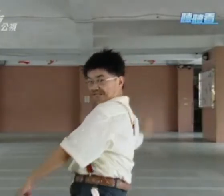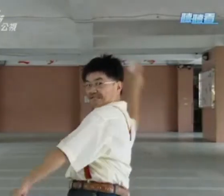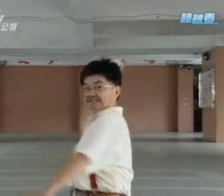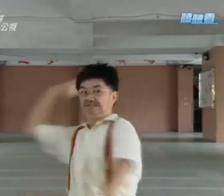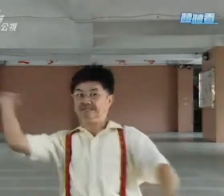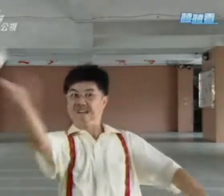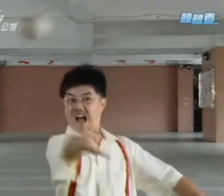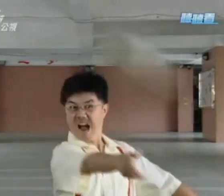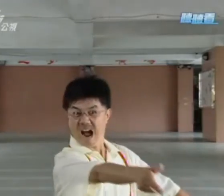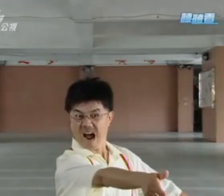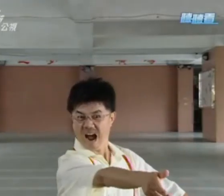啊哒，